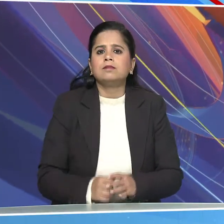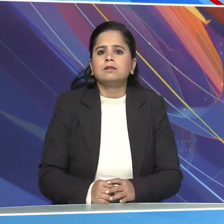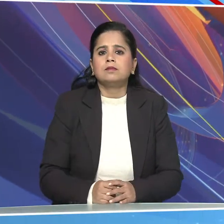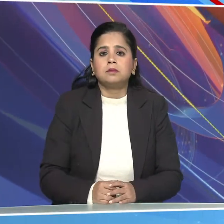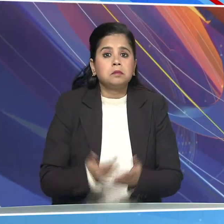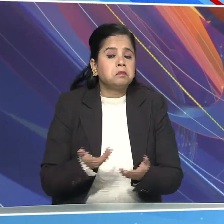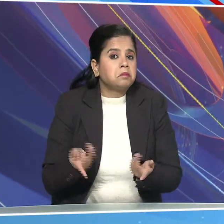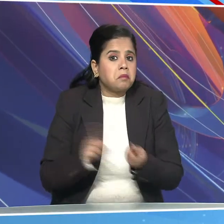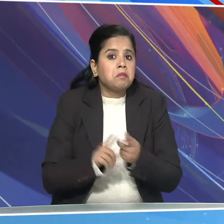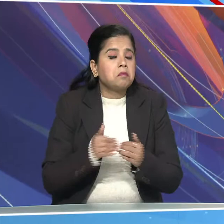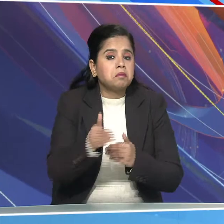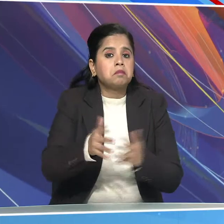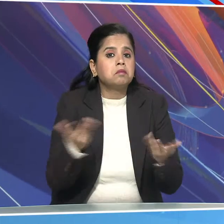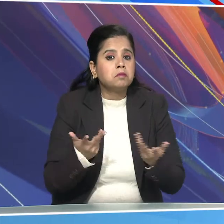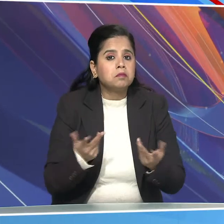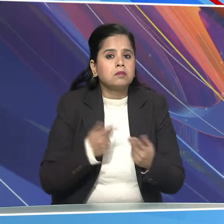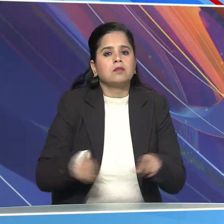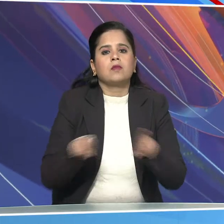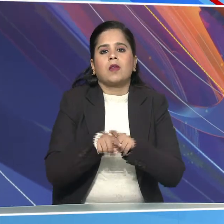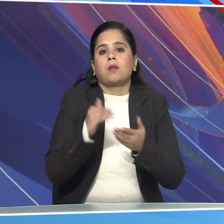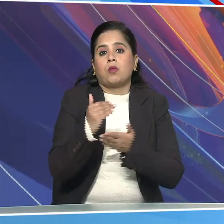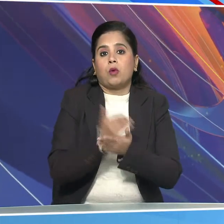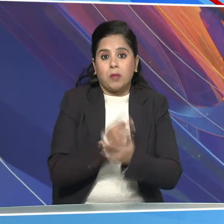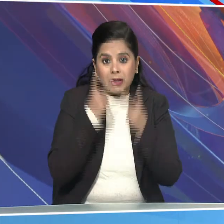अब क्या होगा आगे